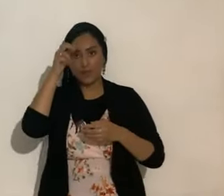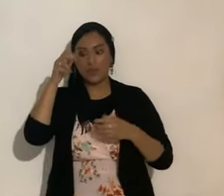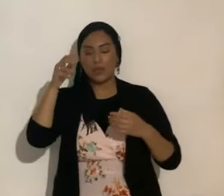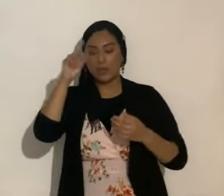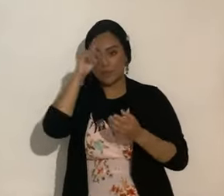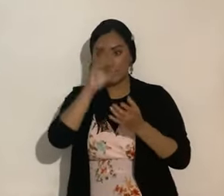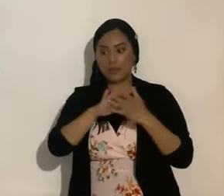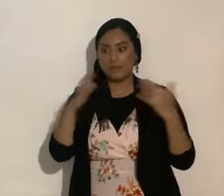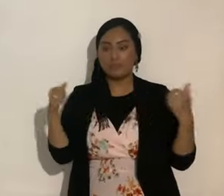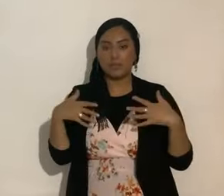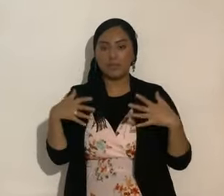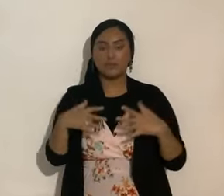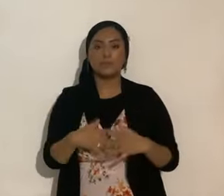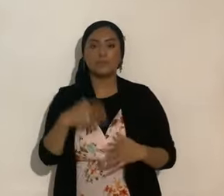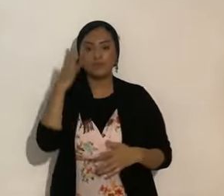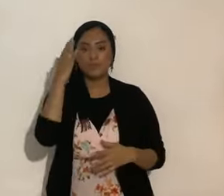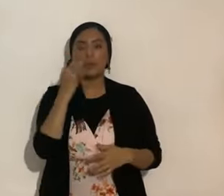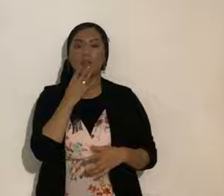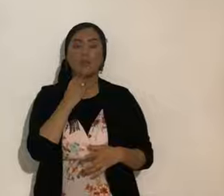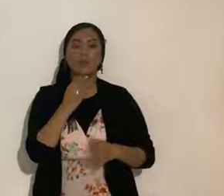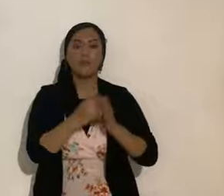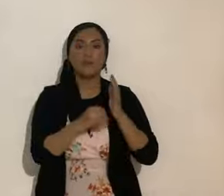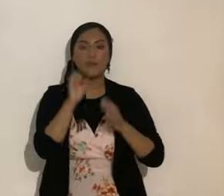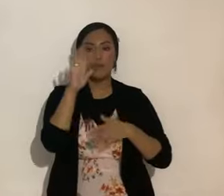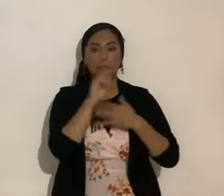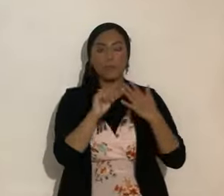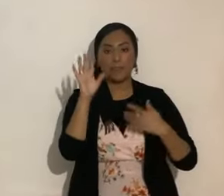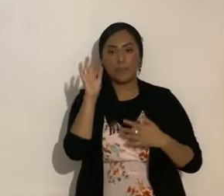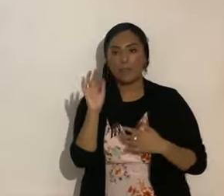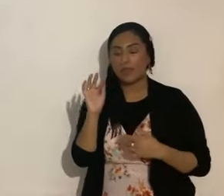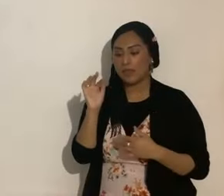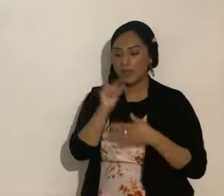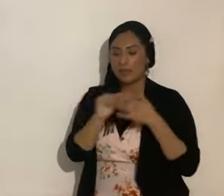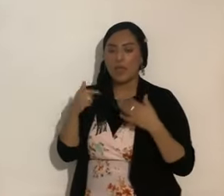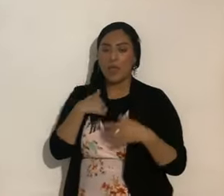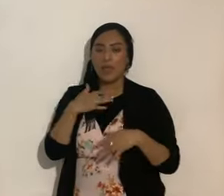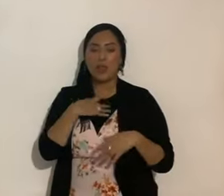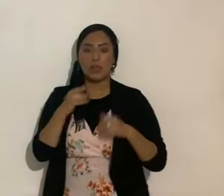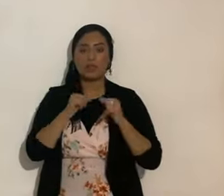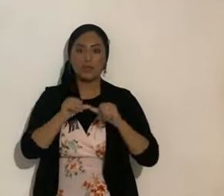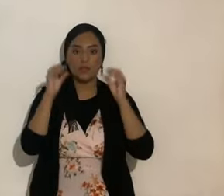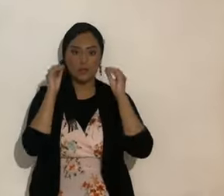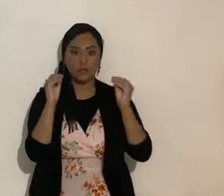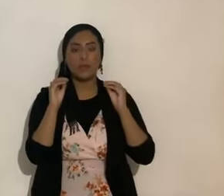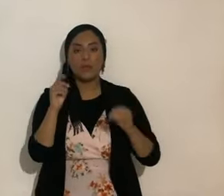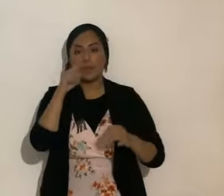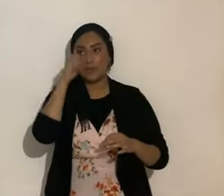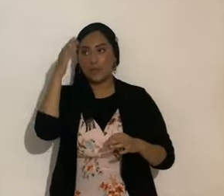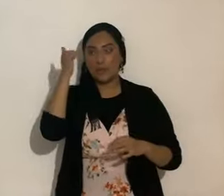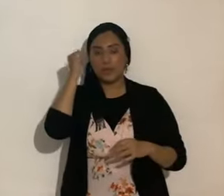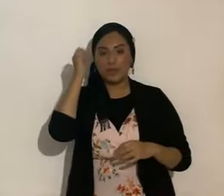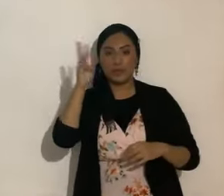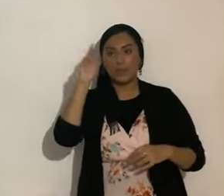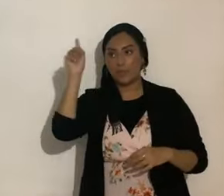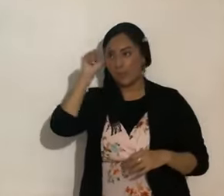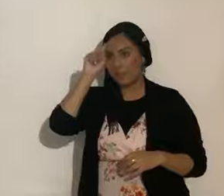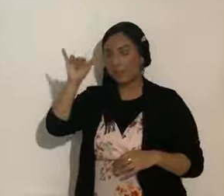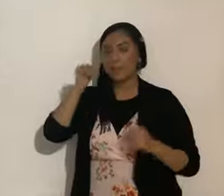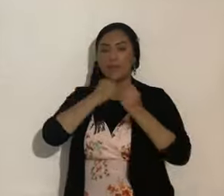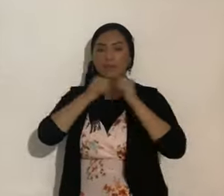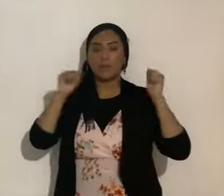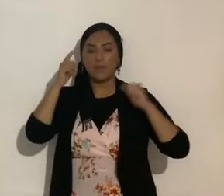tiemblan. Por eso en Hebreos 5:9, un verso que me gusta mucho siempre enseñar, porque Yahshua es autor de eterna